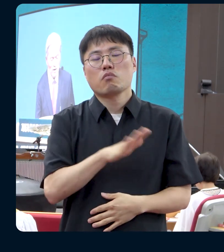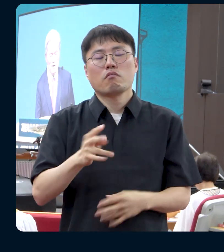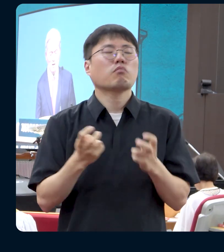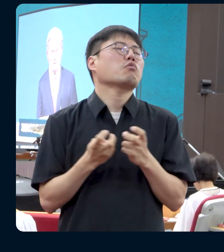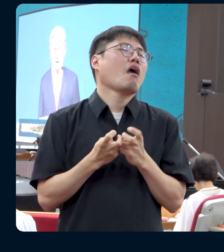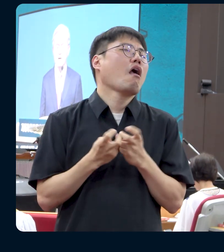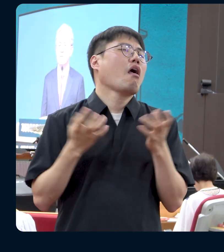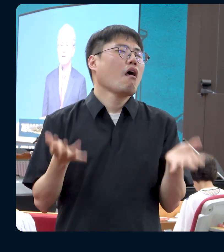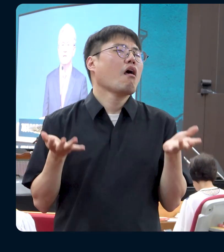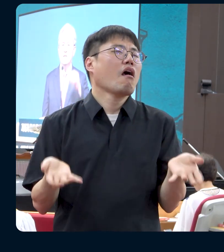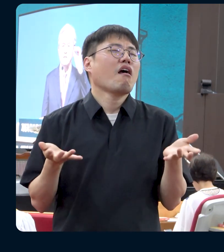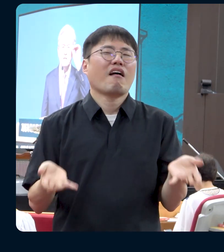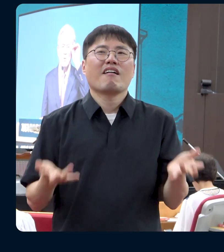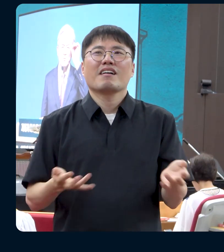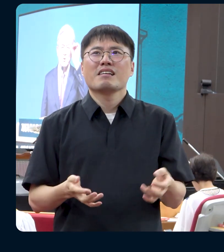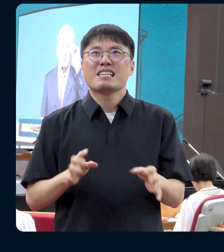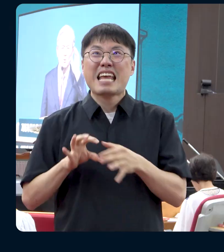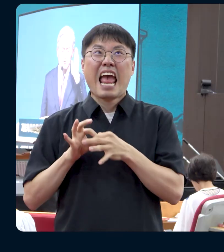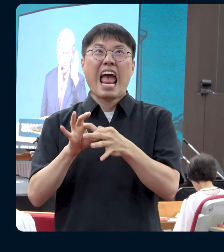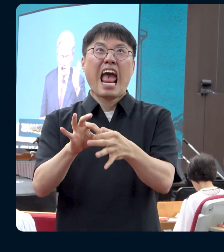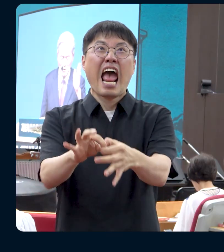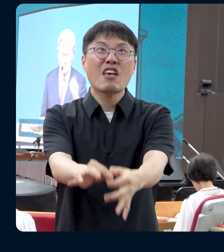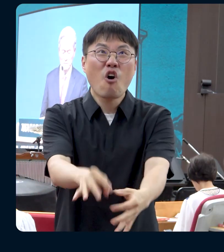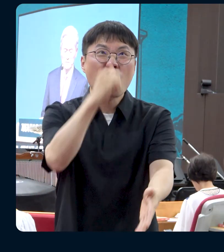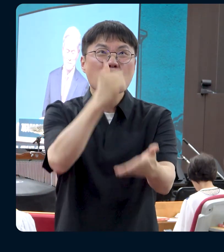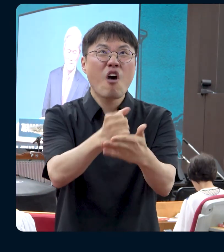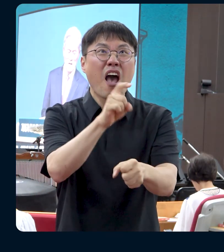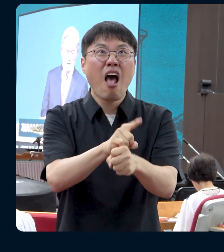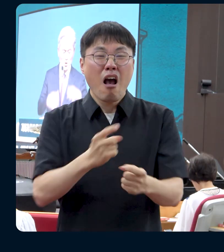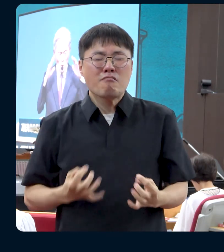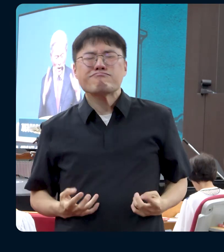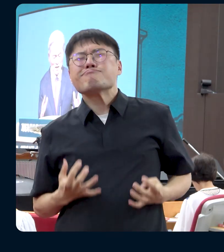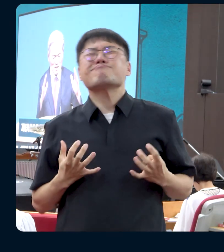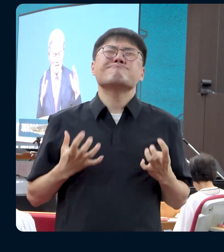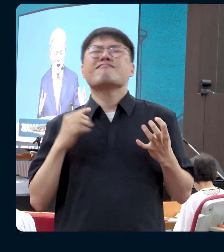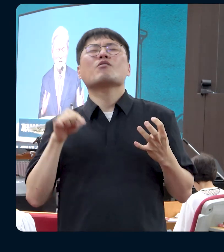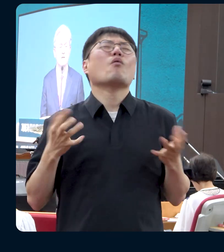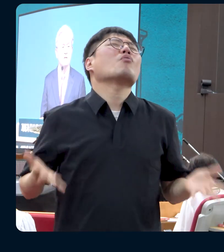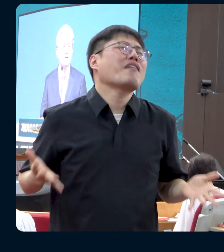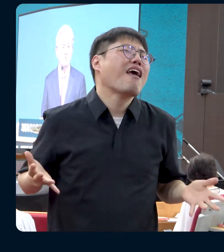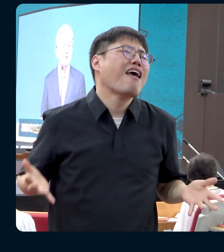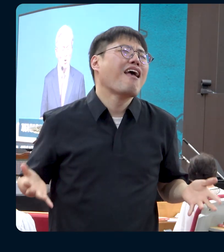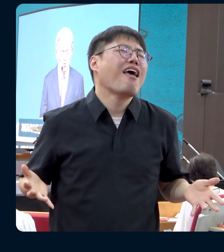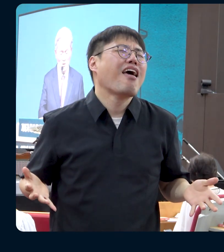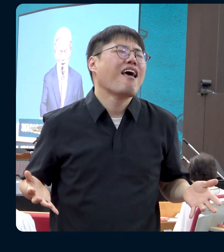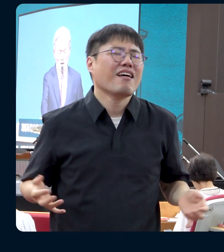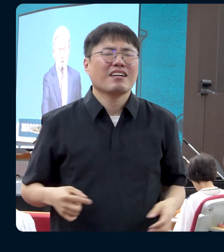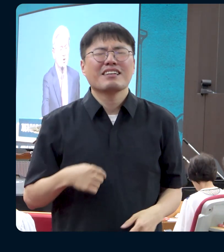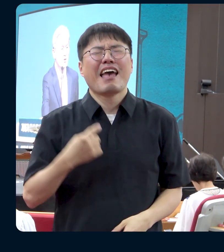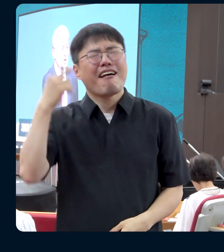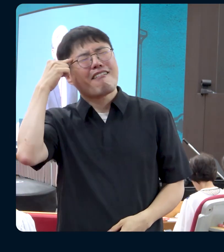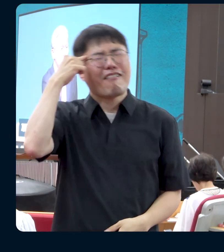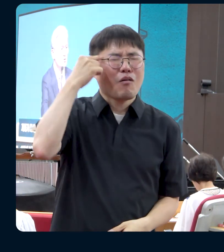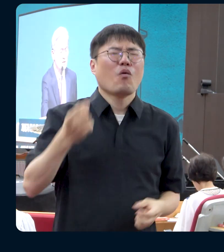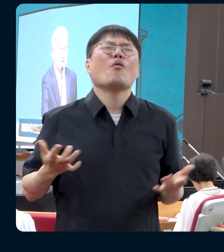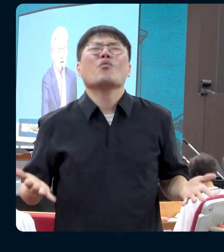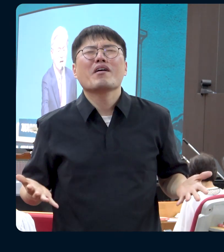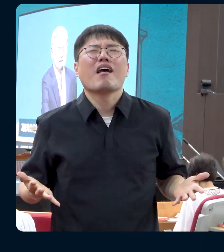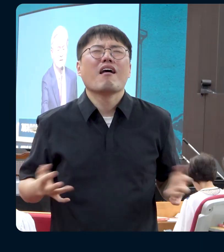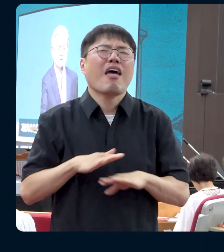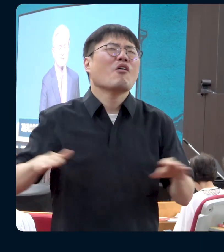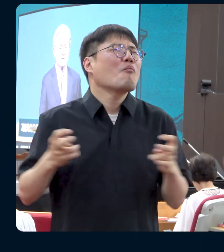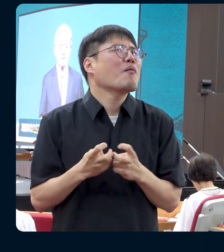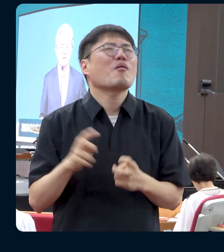우리는 어떻게 해야 하는가? 이 끊임없이 올라오는 죄성, 이 교만이란 자아를 우리는 어떻게 처리할